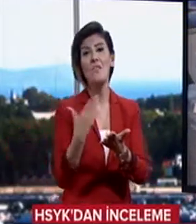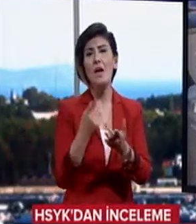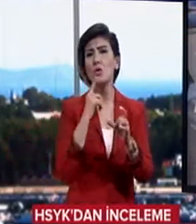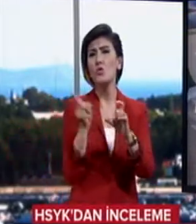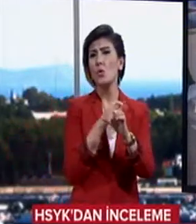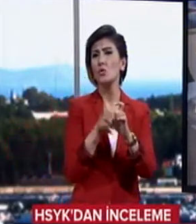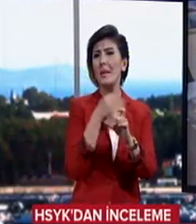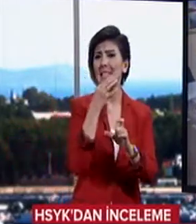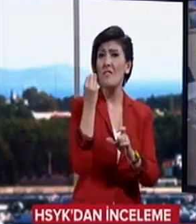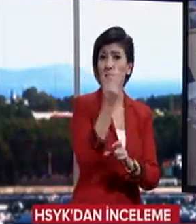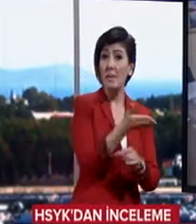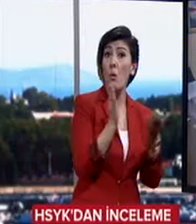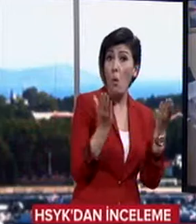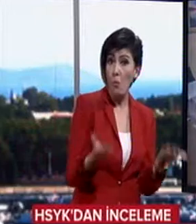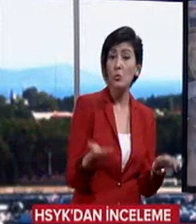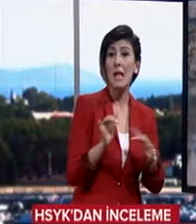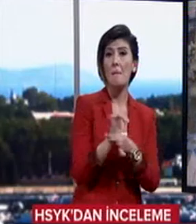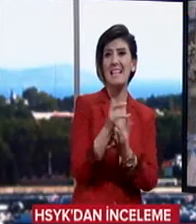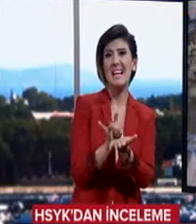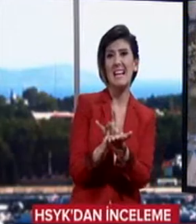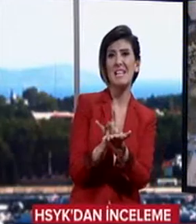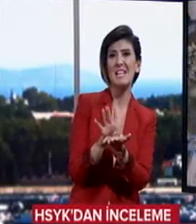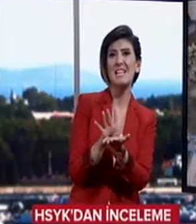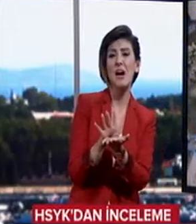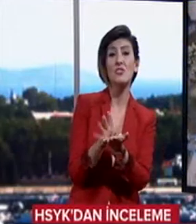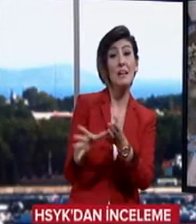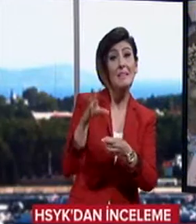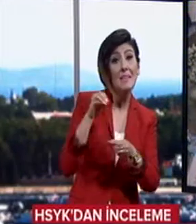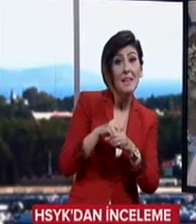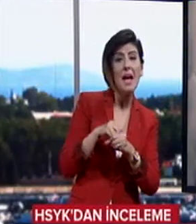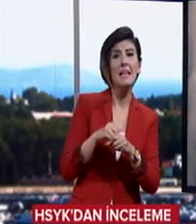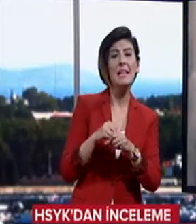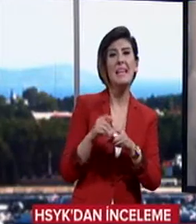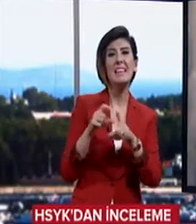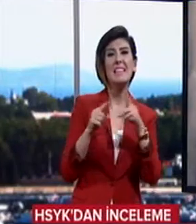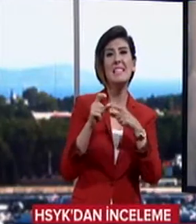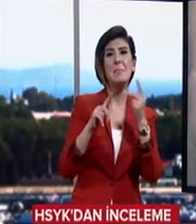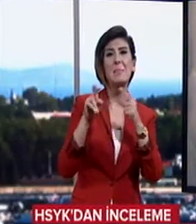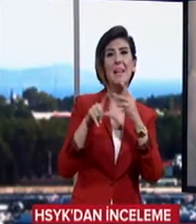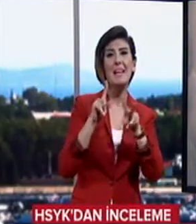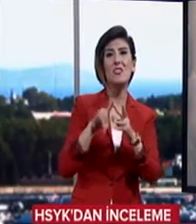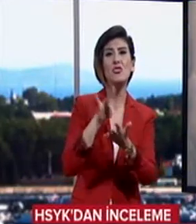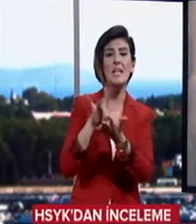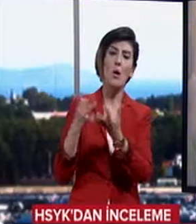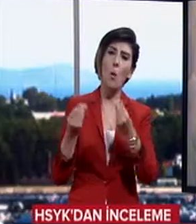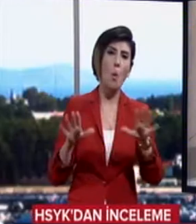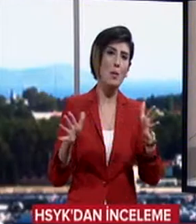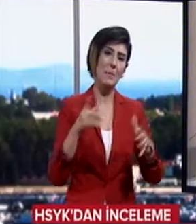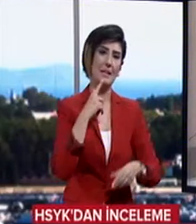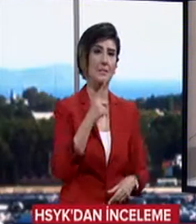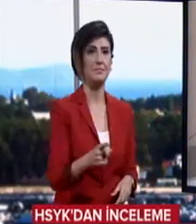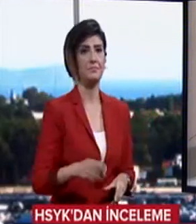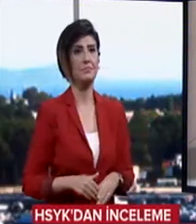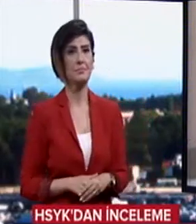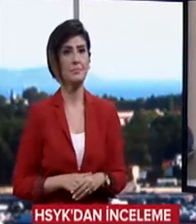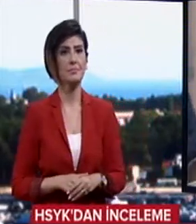ve soruşturma izni verilmesi halinde meslekten ihraç dahil çeşitli disiplin cezaları gündeme gelebilecek.